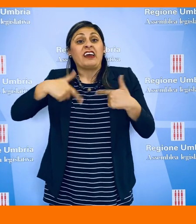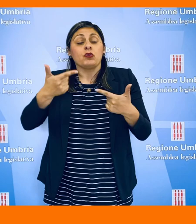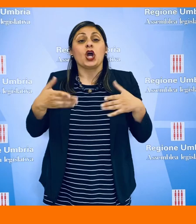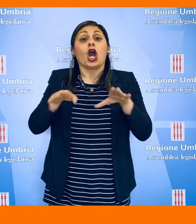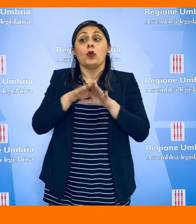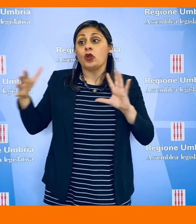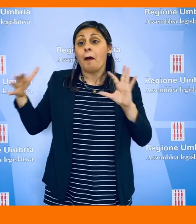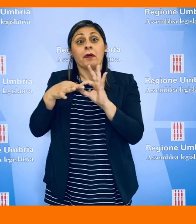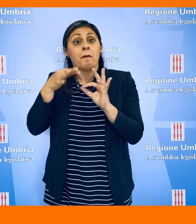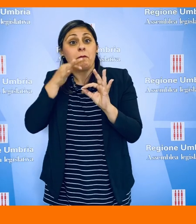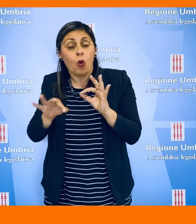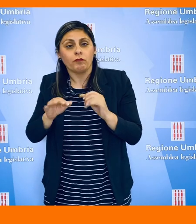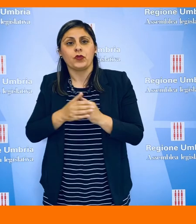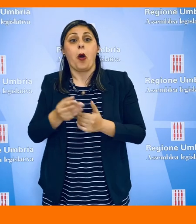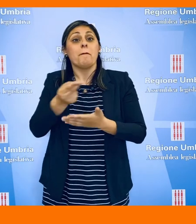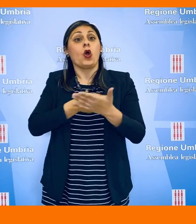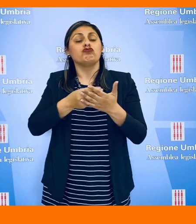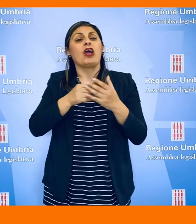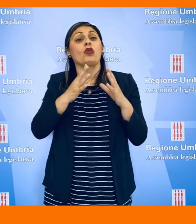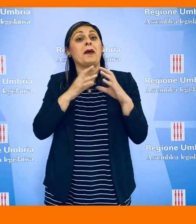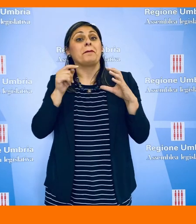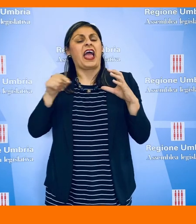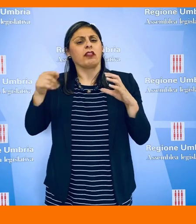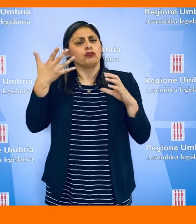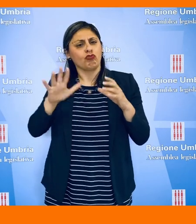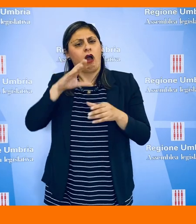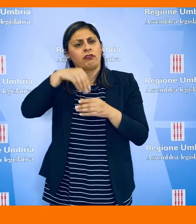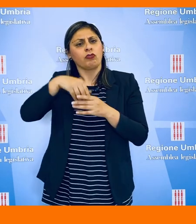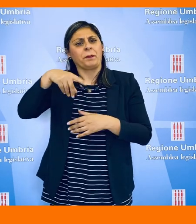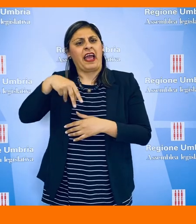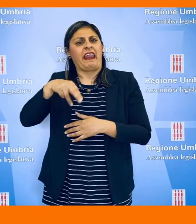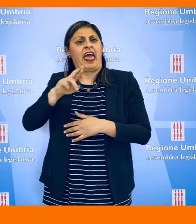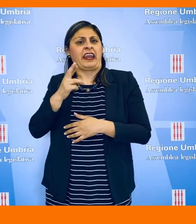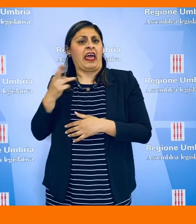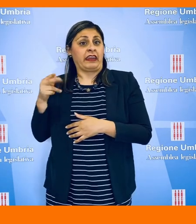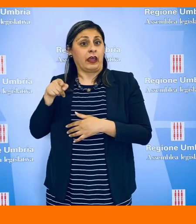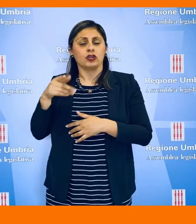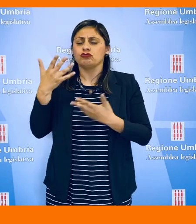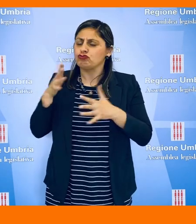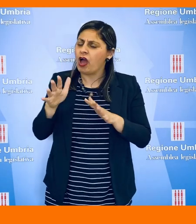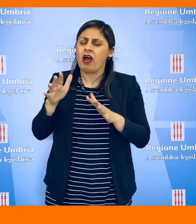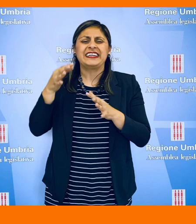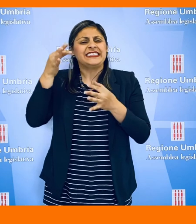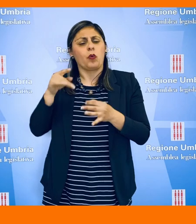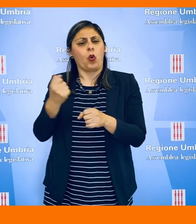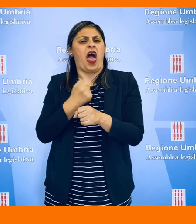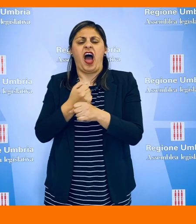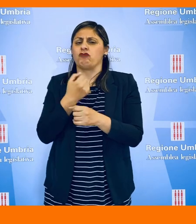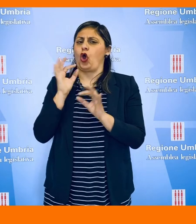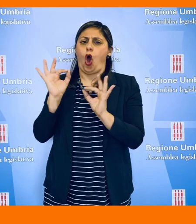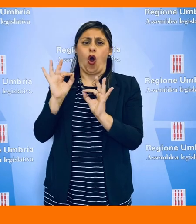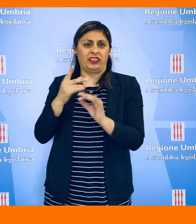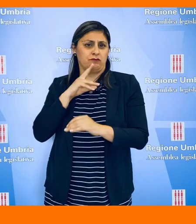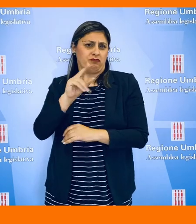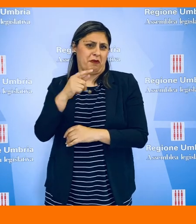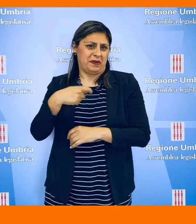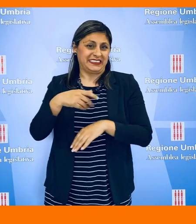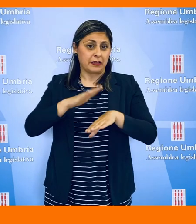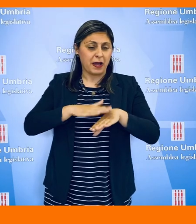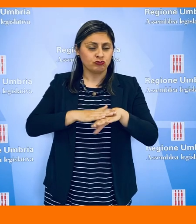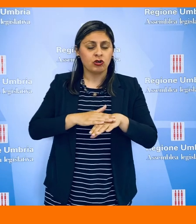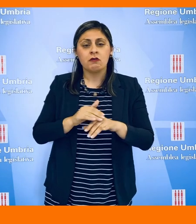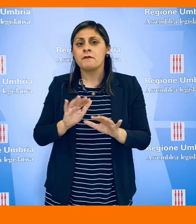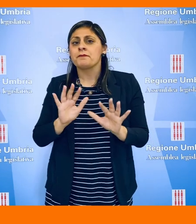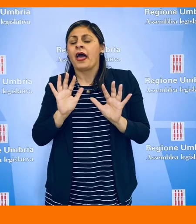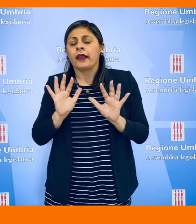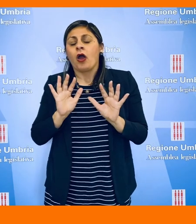rifiuti. I progetti degli impianti già inseriti all'interno del PNRR rappresentano certamente un ottimo lavoro, ha detto il presidente